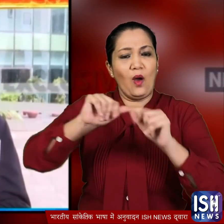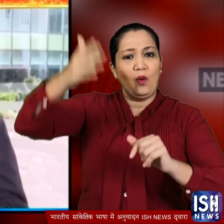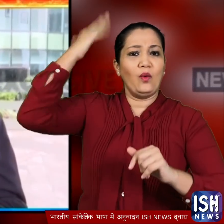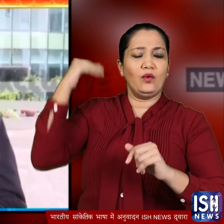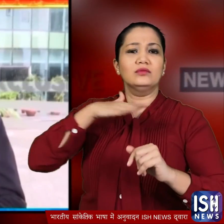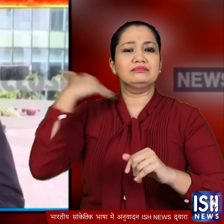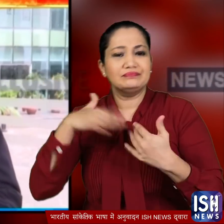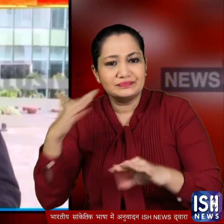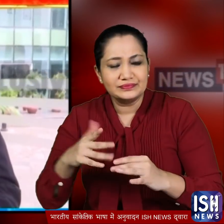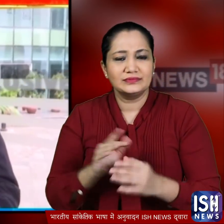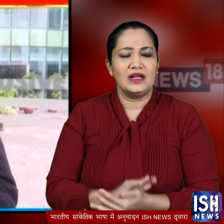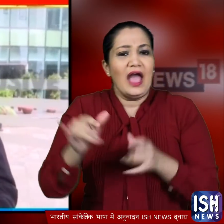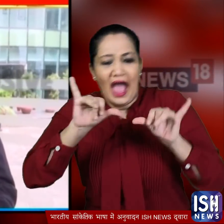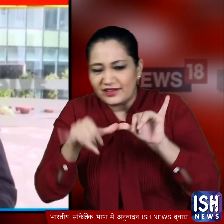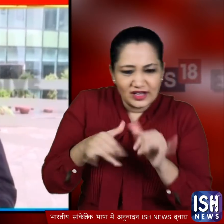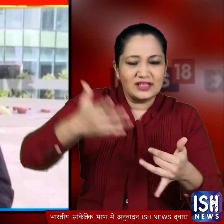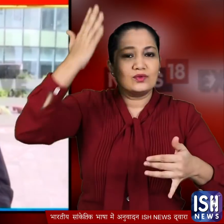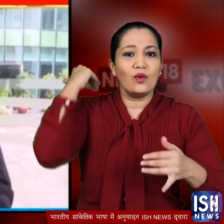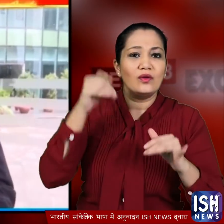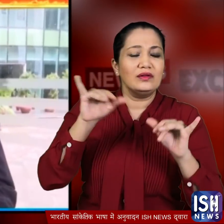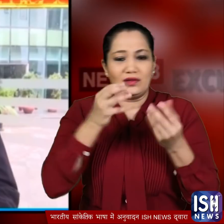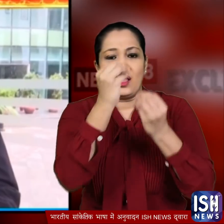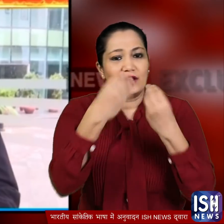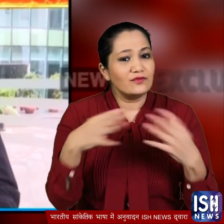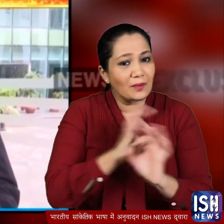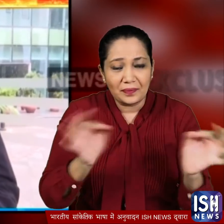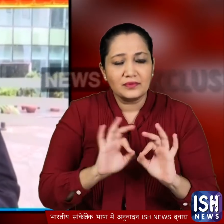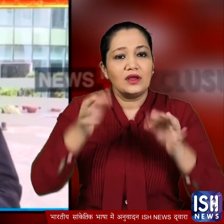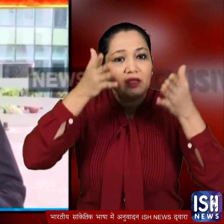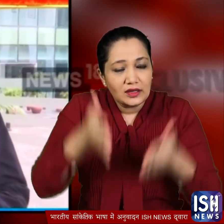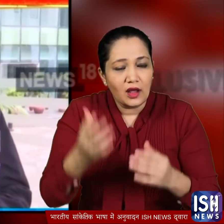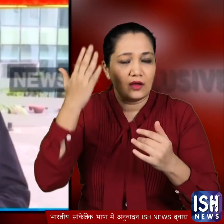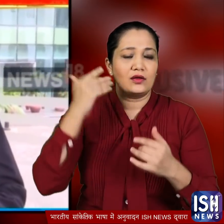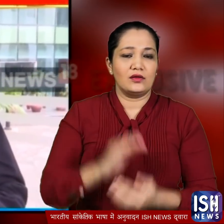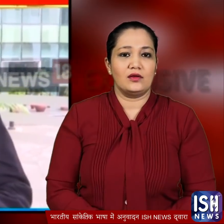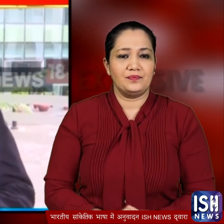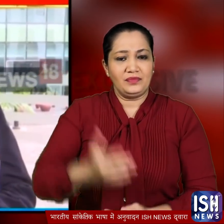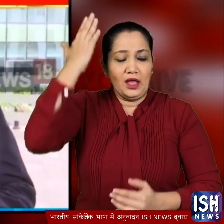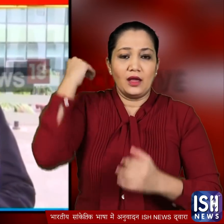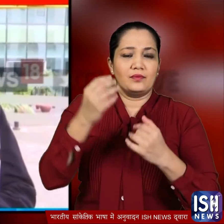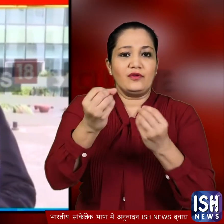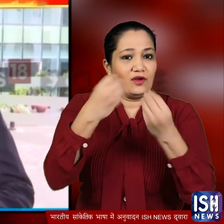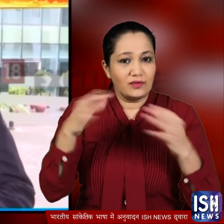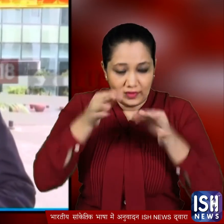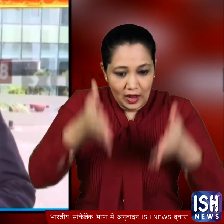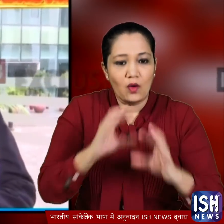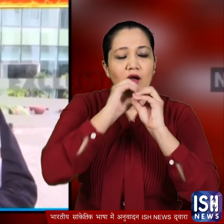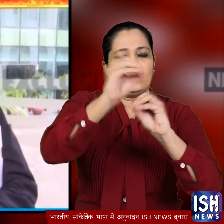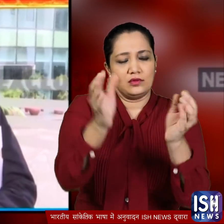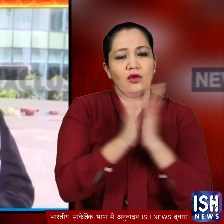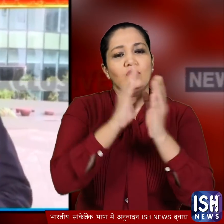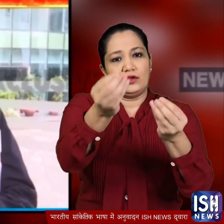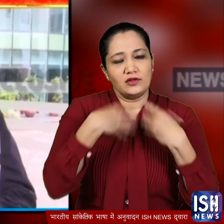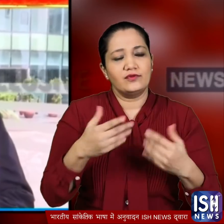data harmonization, data adjustment, data being put, which may have not been made available earlier